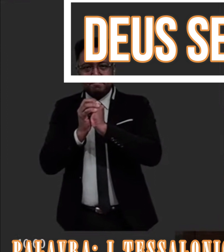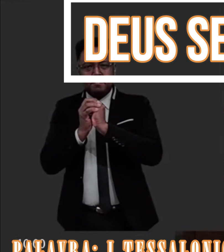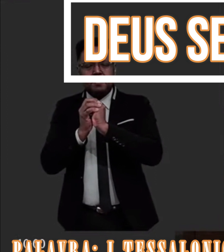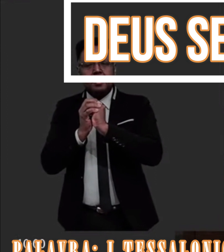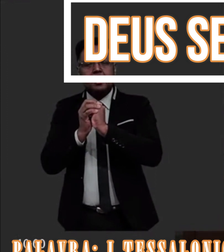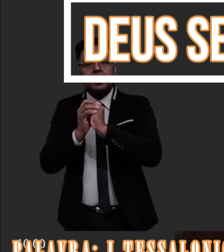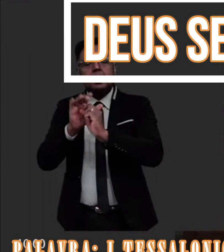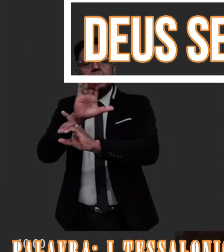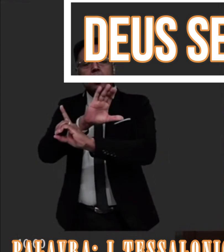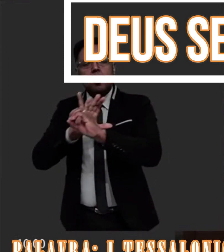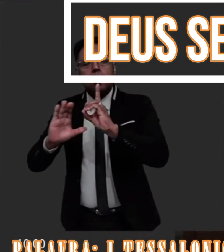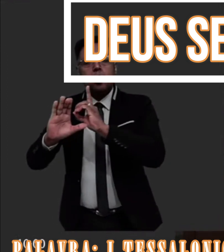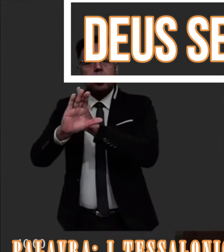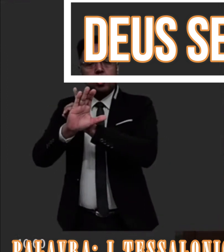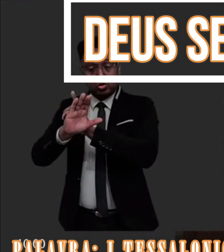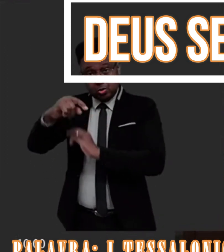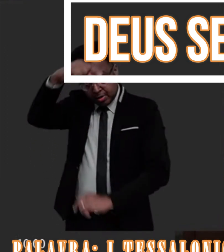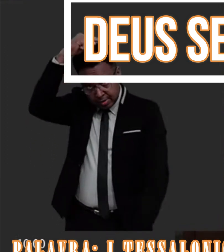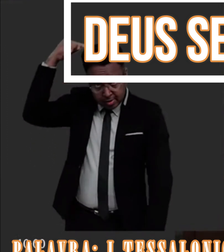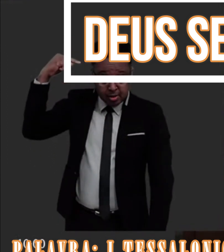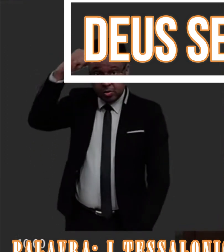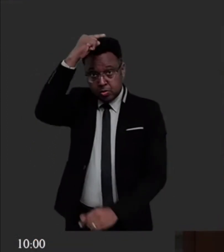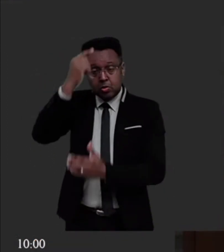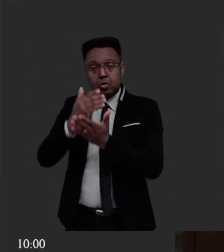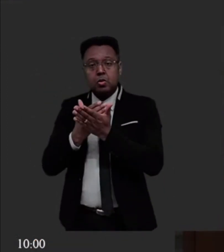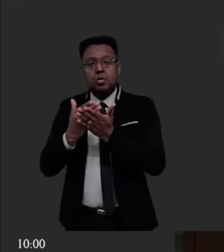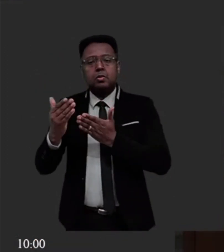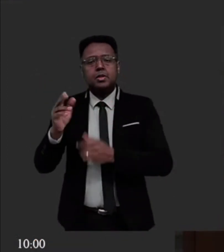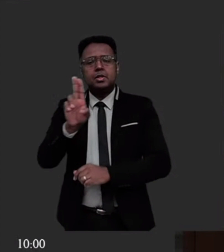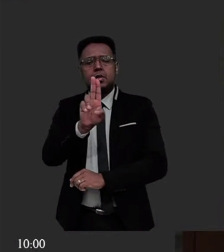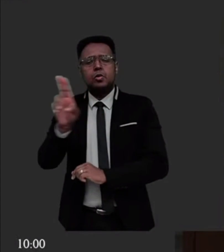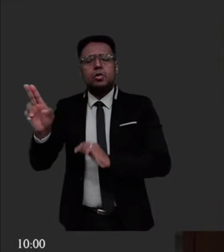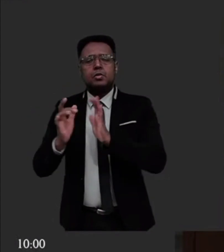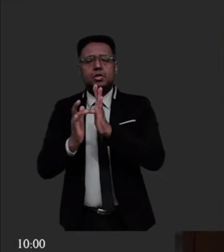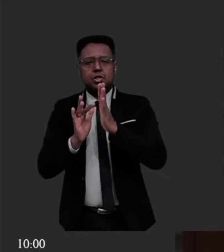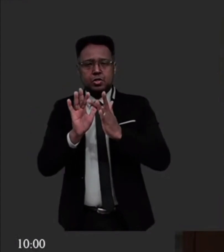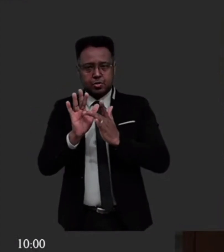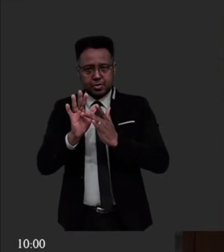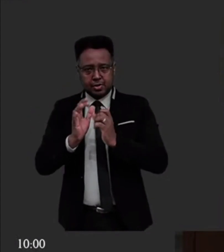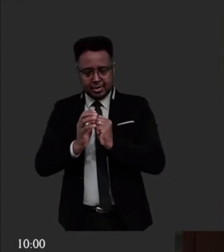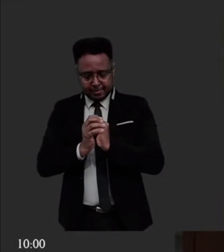Amém. Iniciemos este santo culto a Deus, em nome do Senhor Jesus.